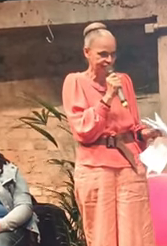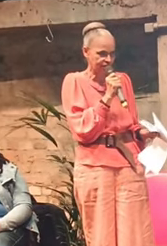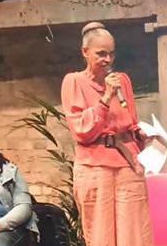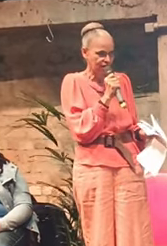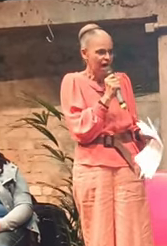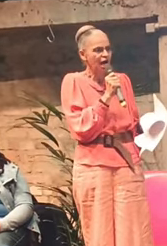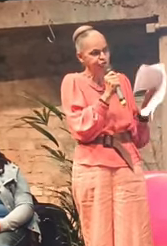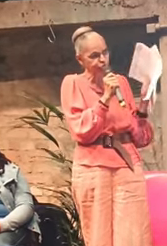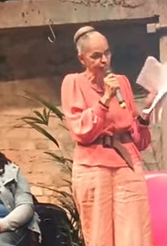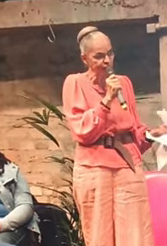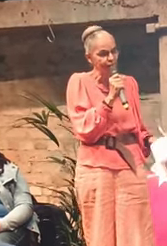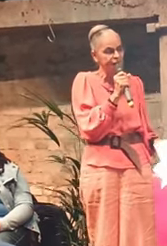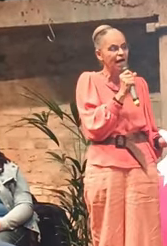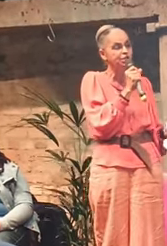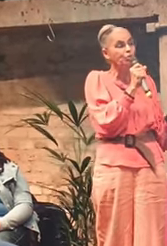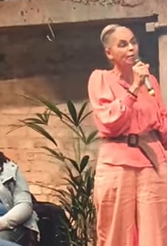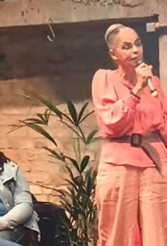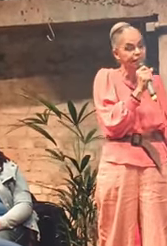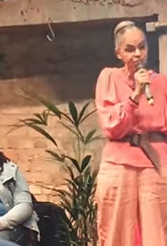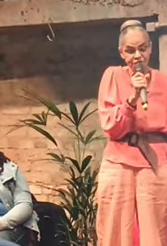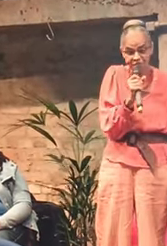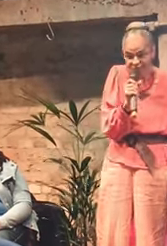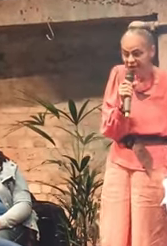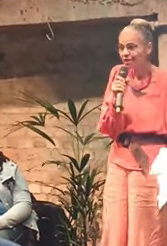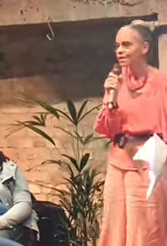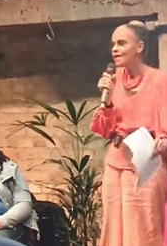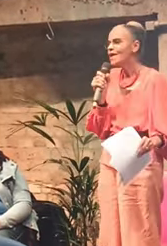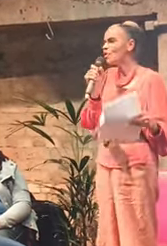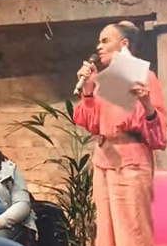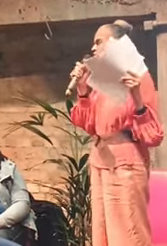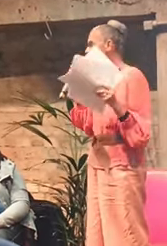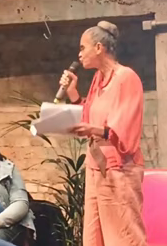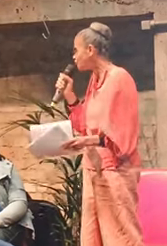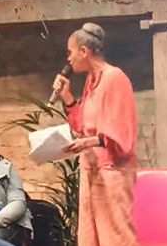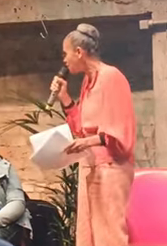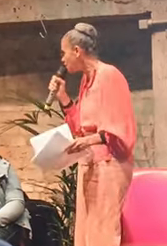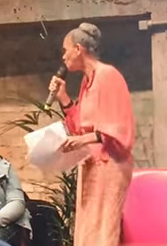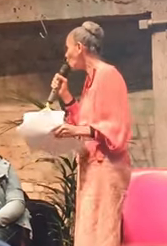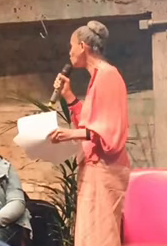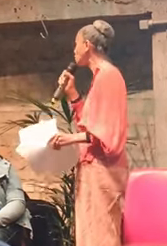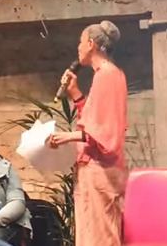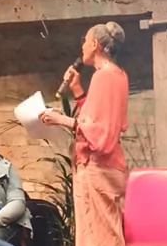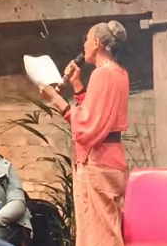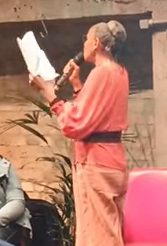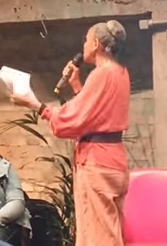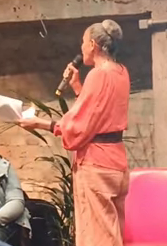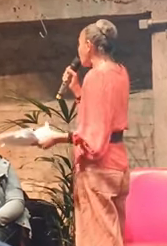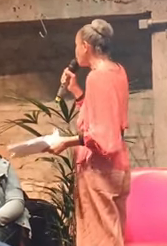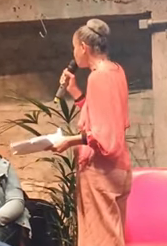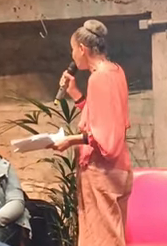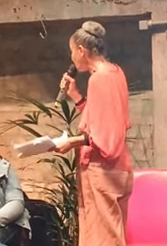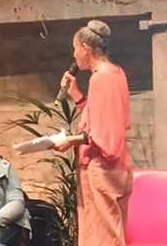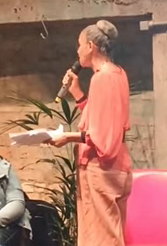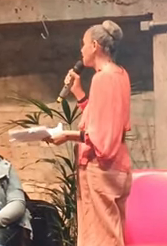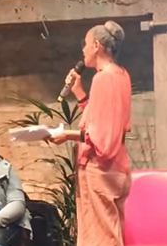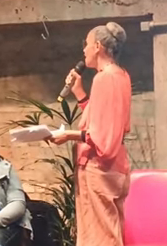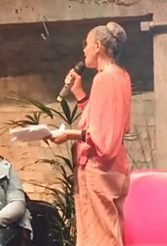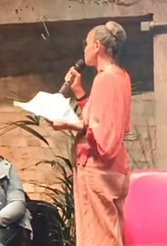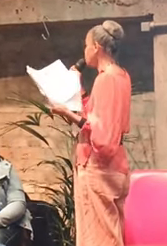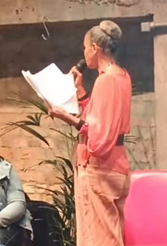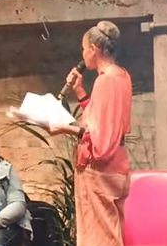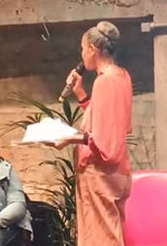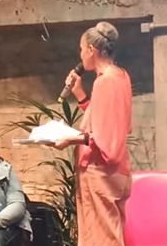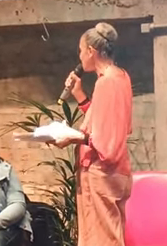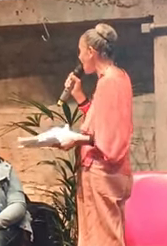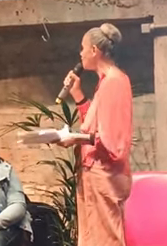maneira de fazer. A sustentabilidade é uma maneira de ser. É uma visão de vida, de mundo. É um ideal de vida.